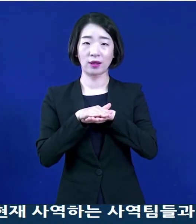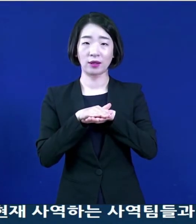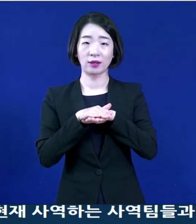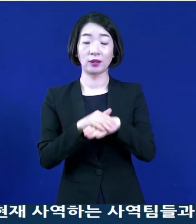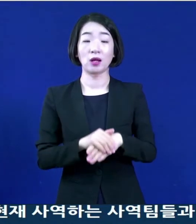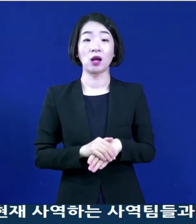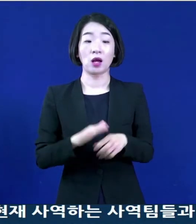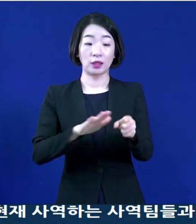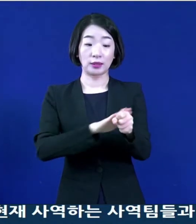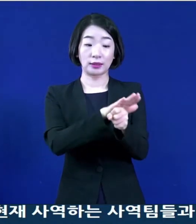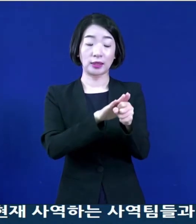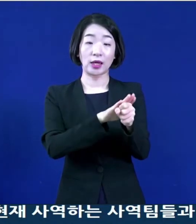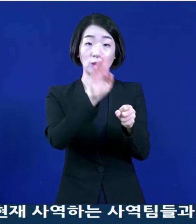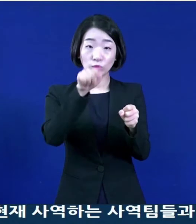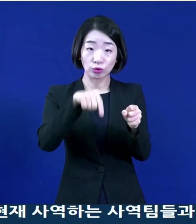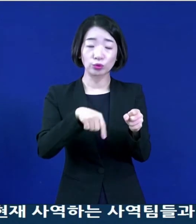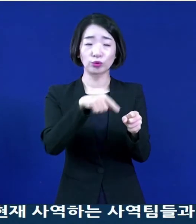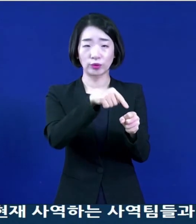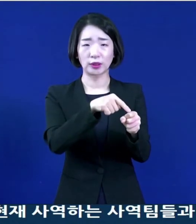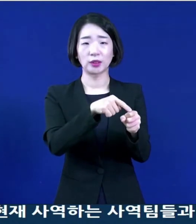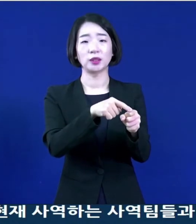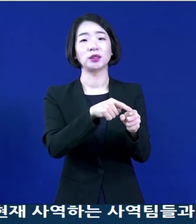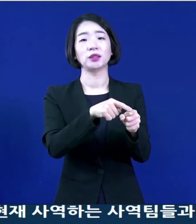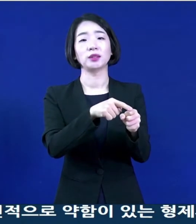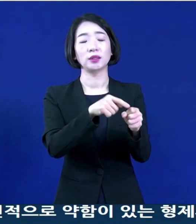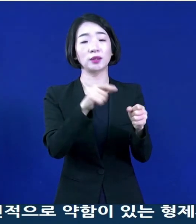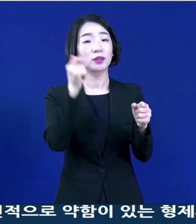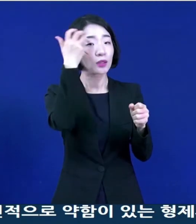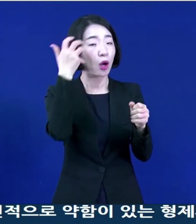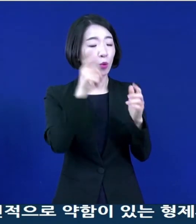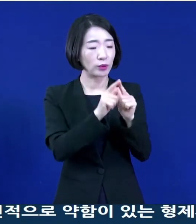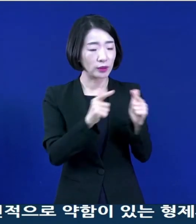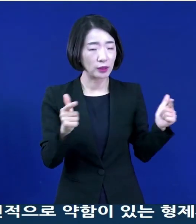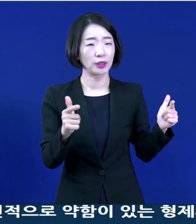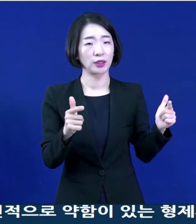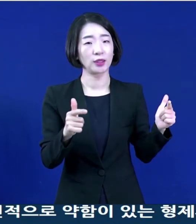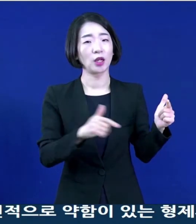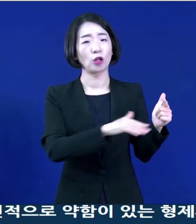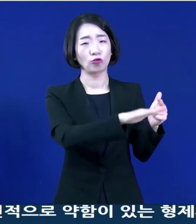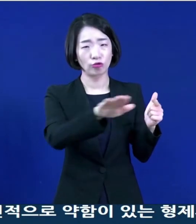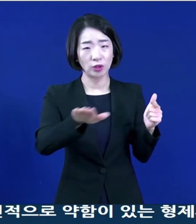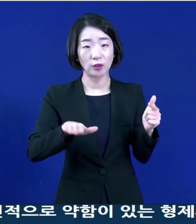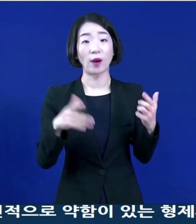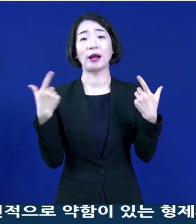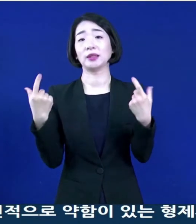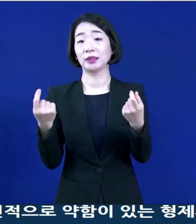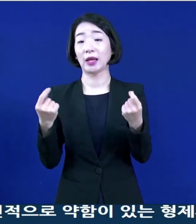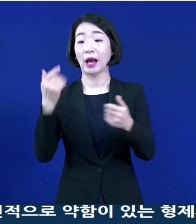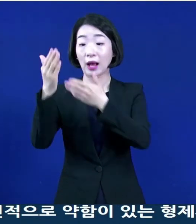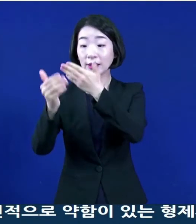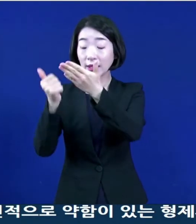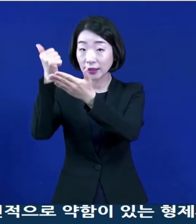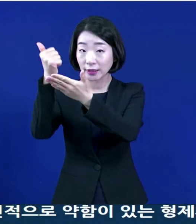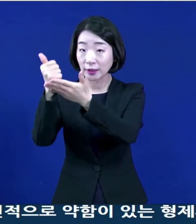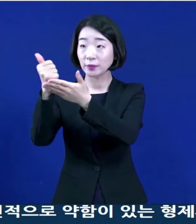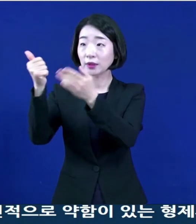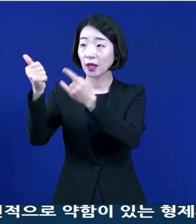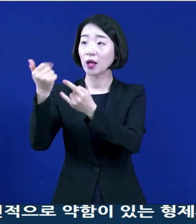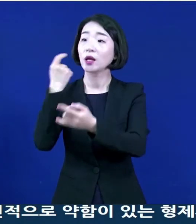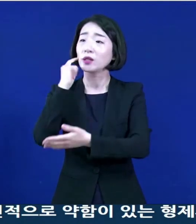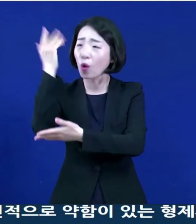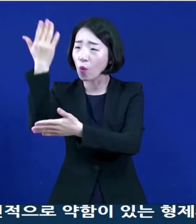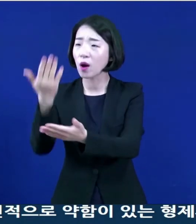우리 사랑부 지체들이 우리처럼, 아니 우리 이상으로 하나님께 더 영광을 돌릴 수 있다 믿으시기를 주의